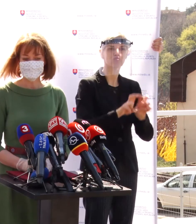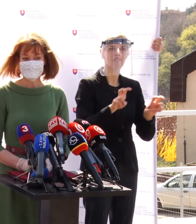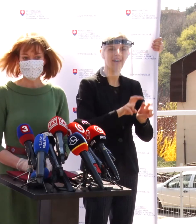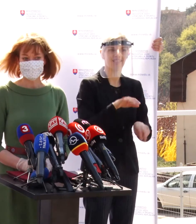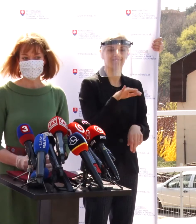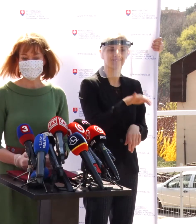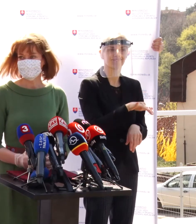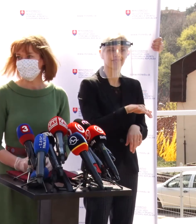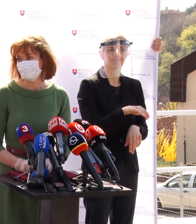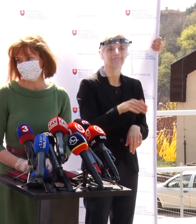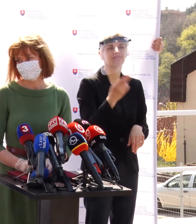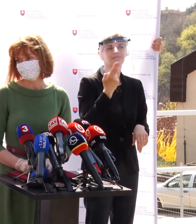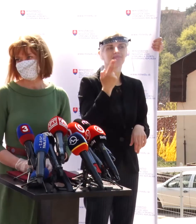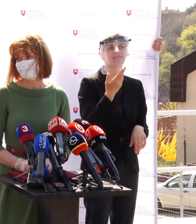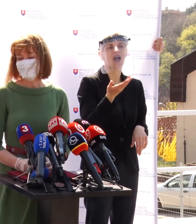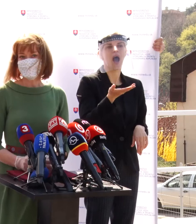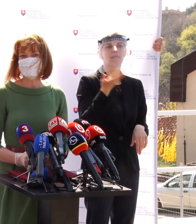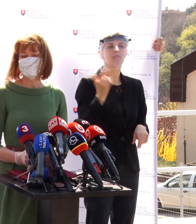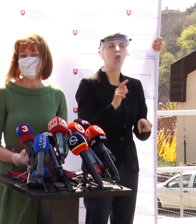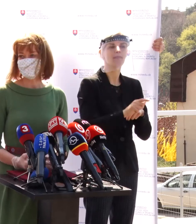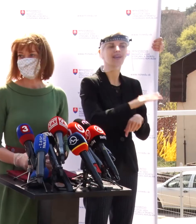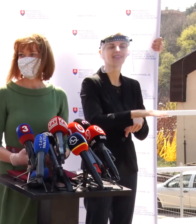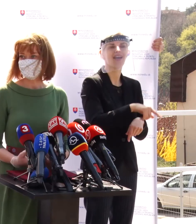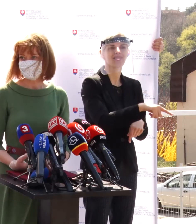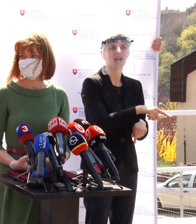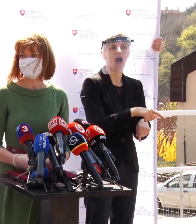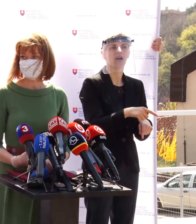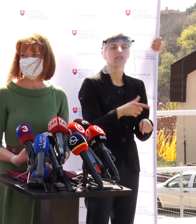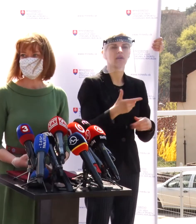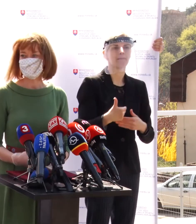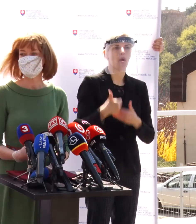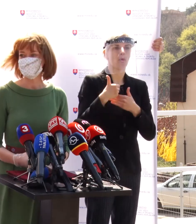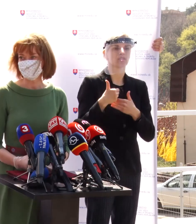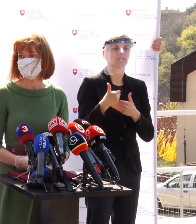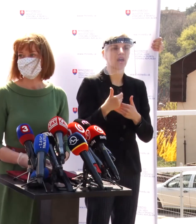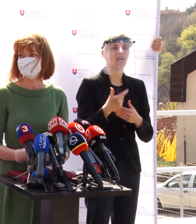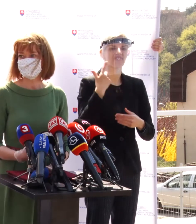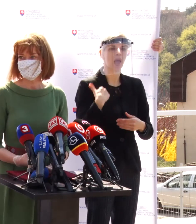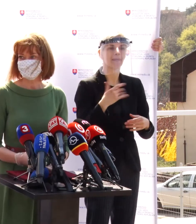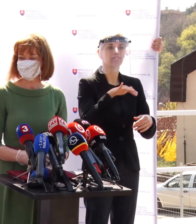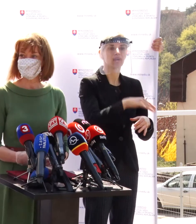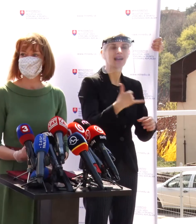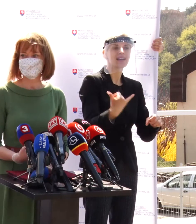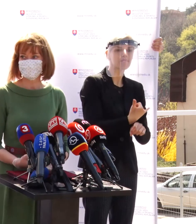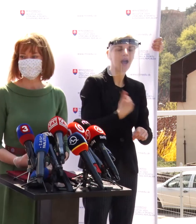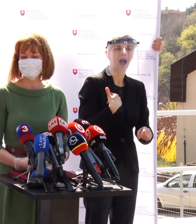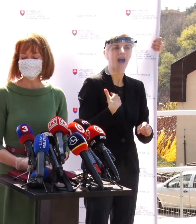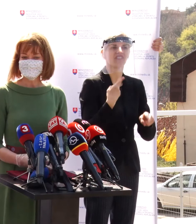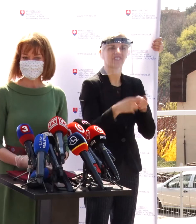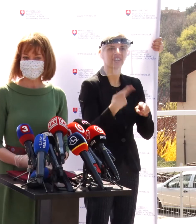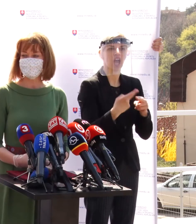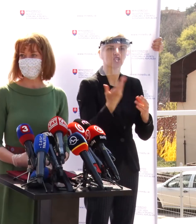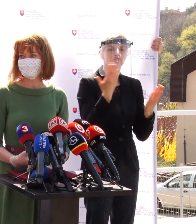školách, bola naozaj konštruktívna pre to dieťa. Aby mu pomáhala, aby ho navádzala v tom, čo má, aké chyby odstraňovať, na čom pracovať a čo sa mu